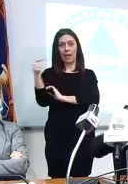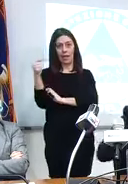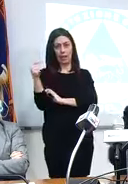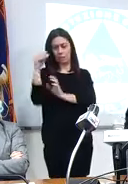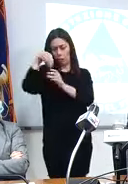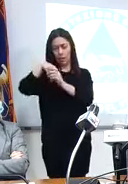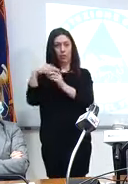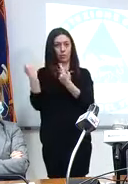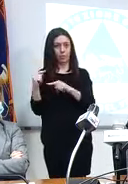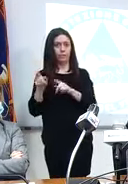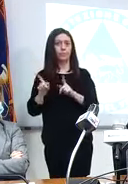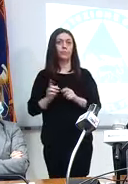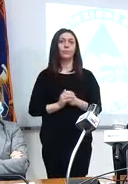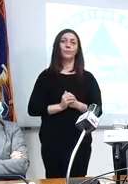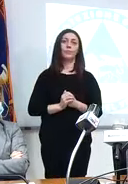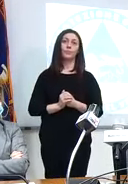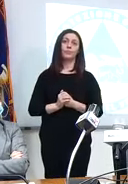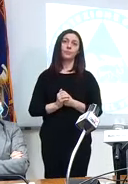Grazie.